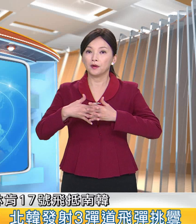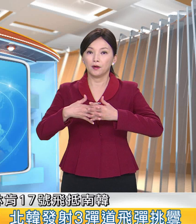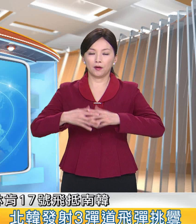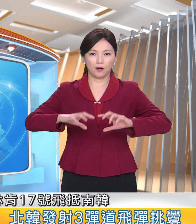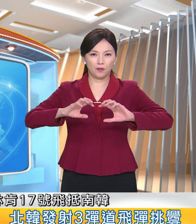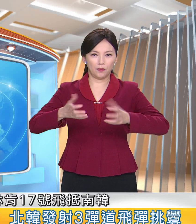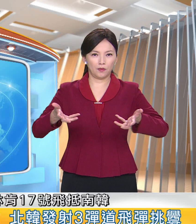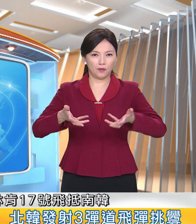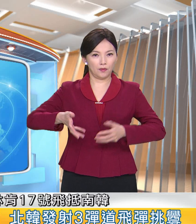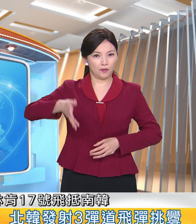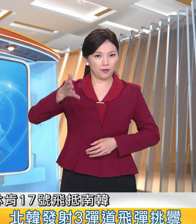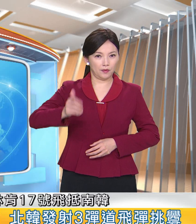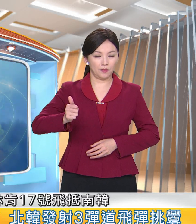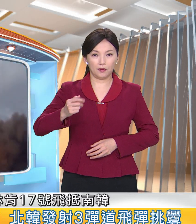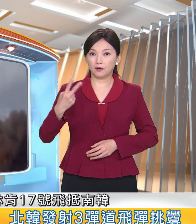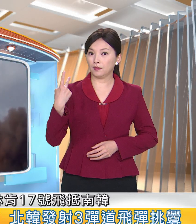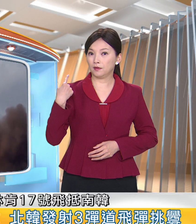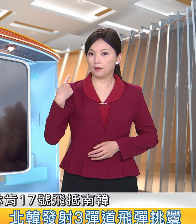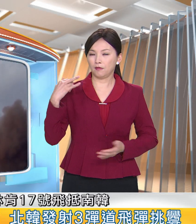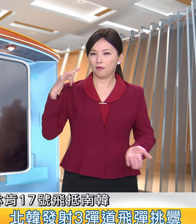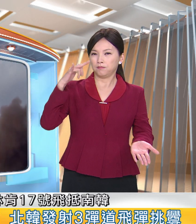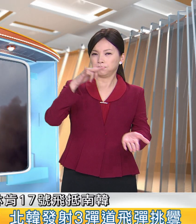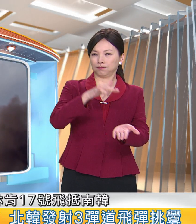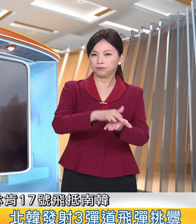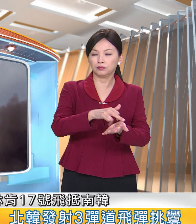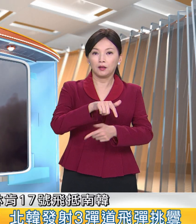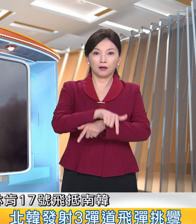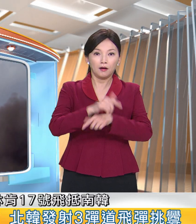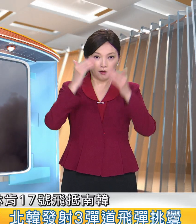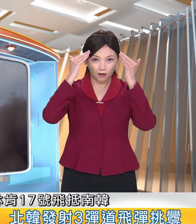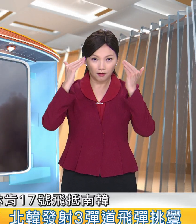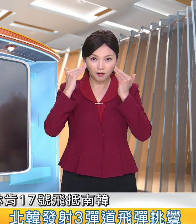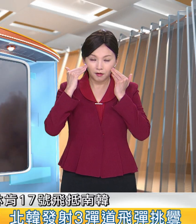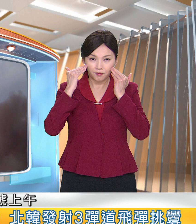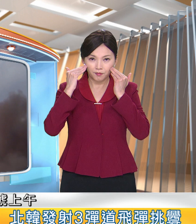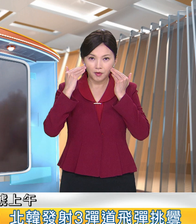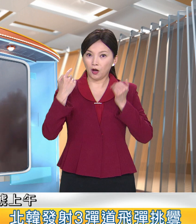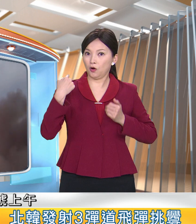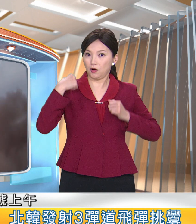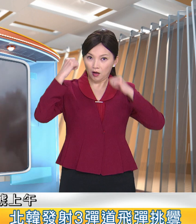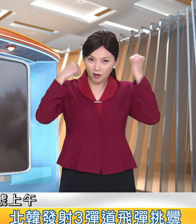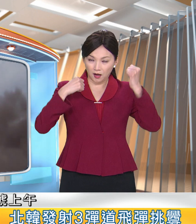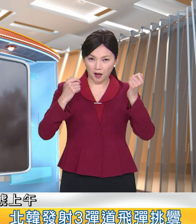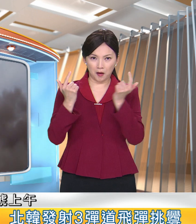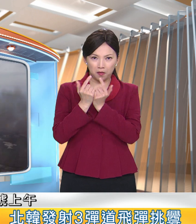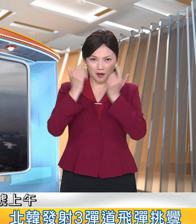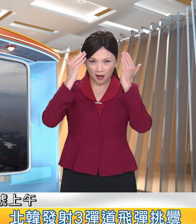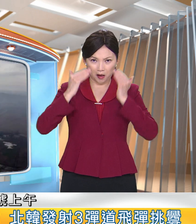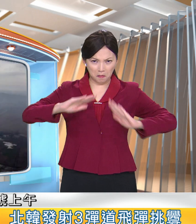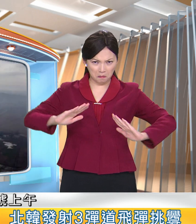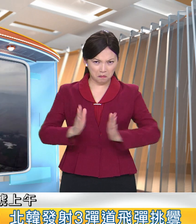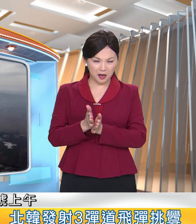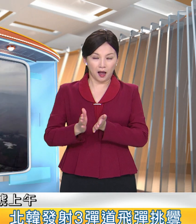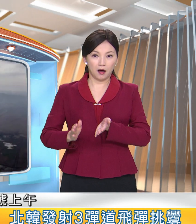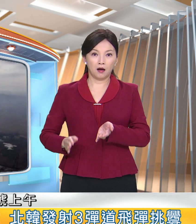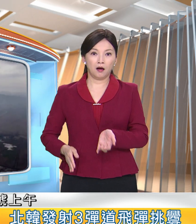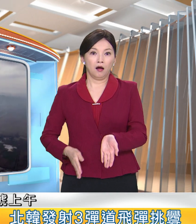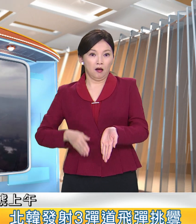美国国务卿布林肯17号飞抵南韩，北韩随即在18号上午向朝